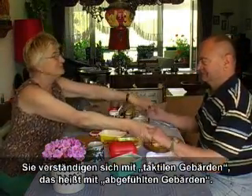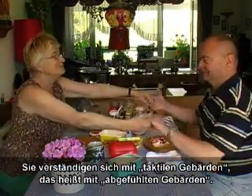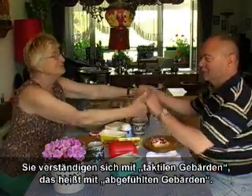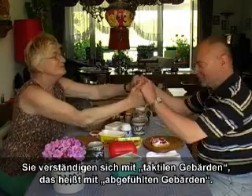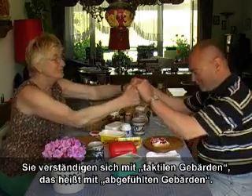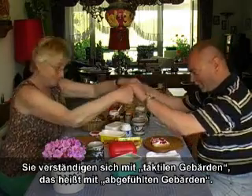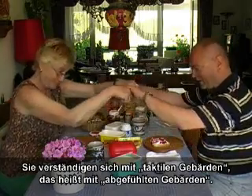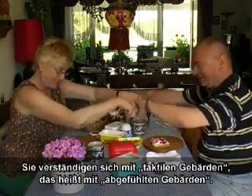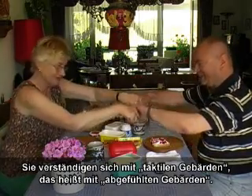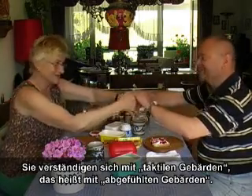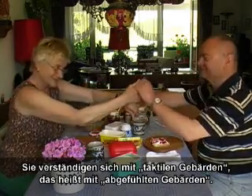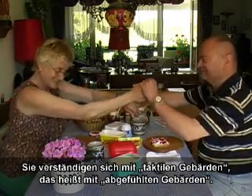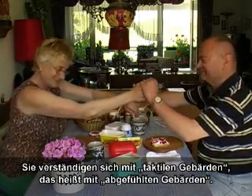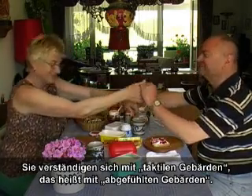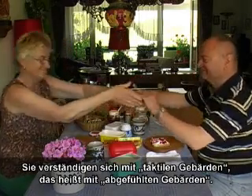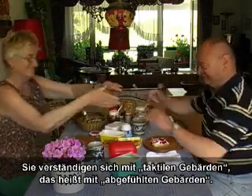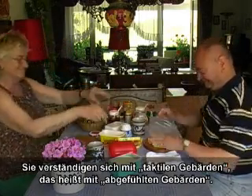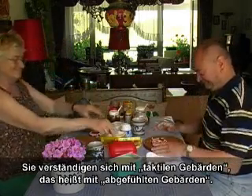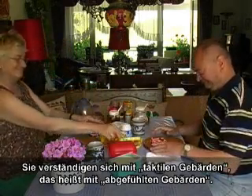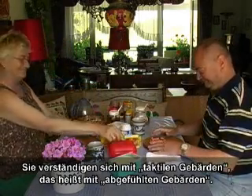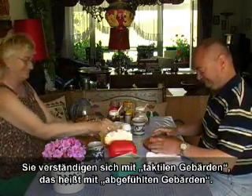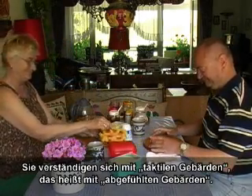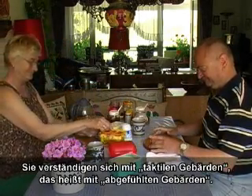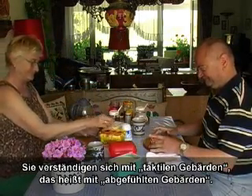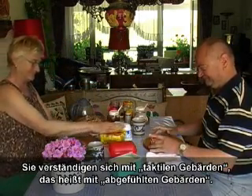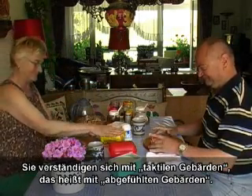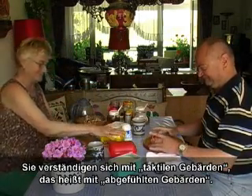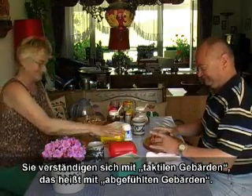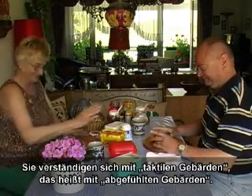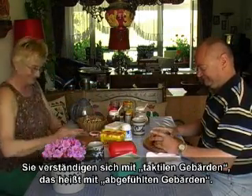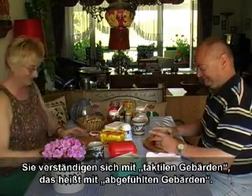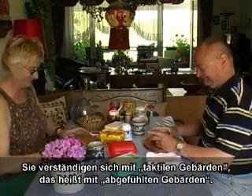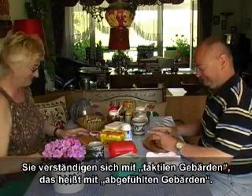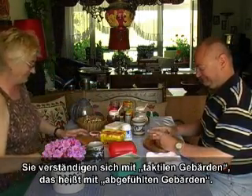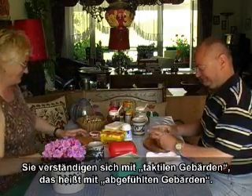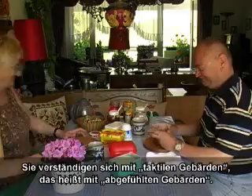Sie verständigen sich mit taktilen Gebärden, das heißt mit abgefühlten Gebärden.